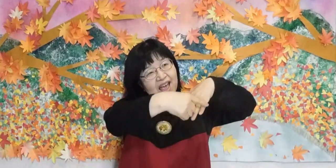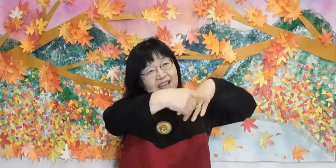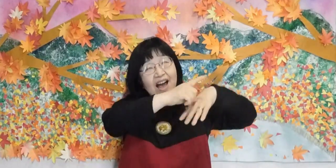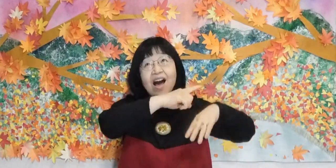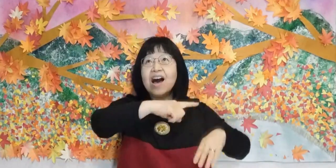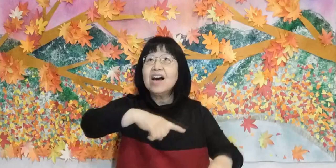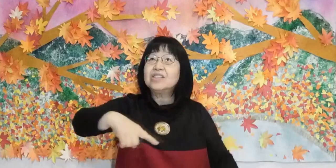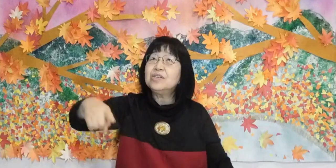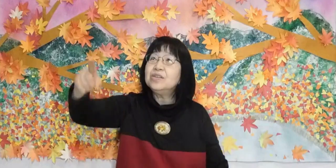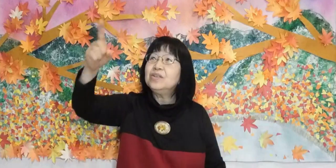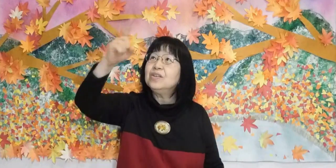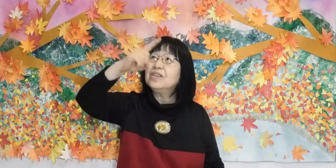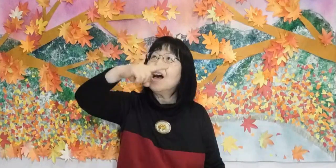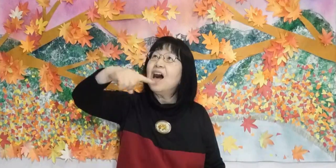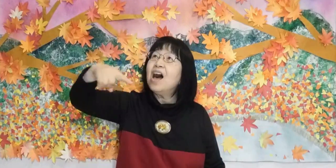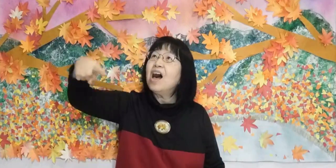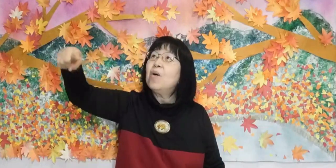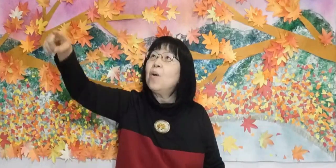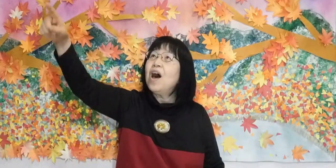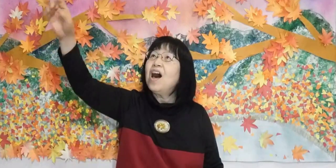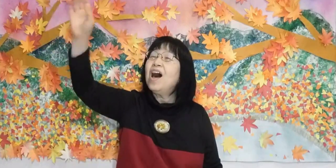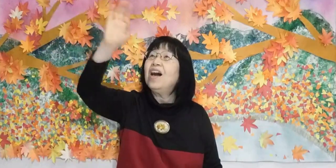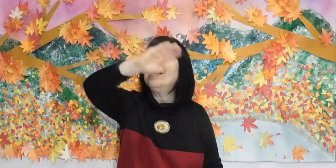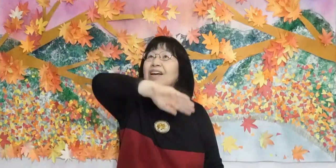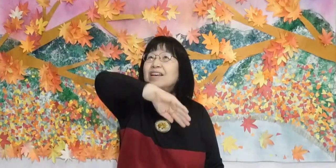楓やツタは